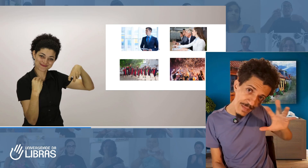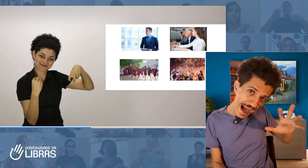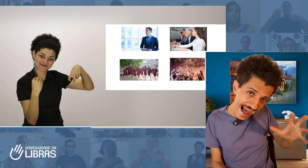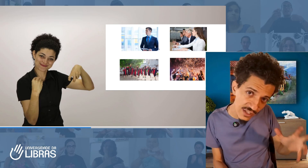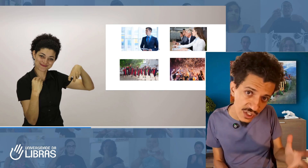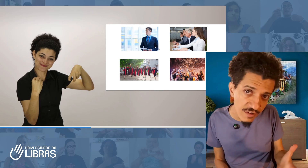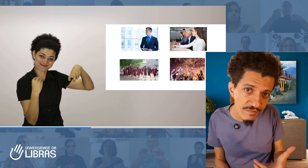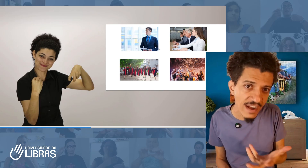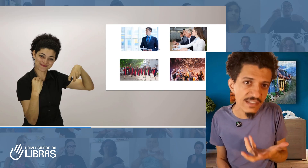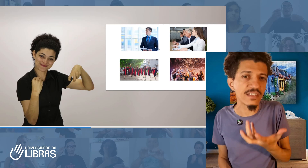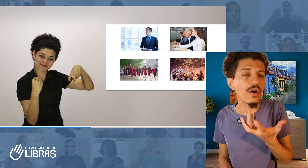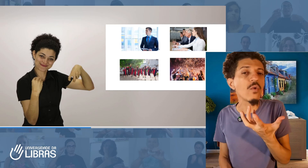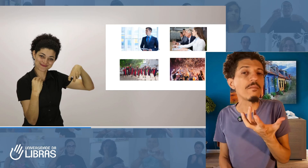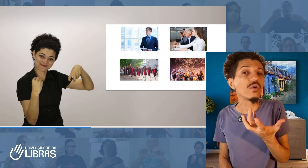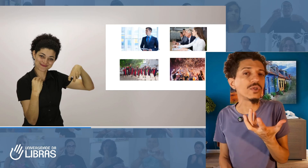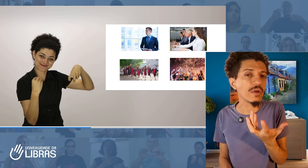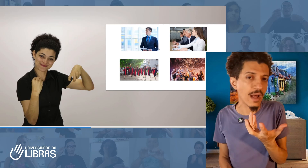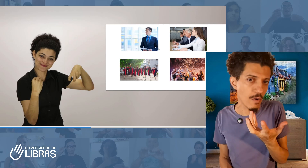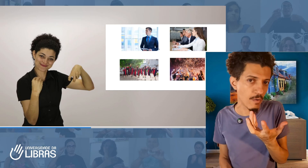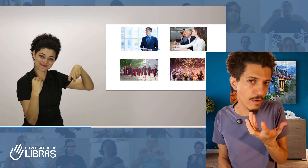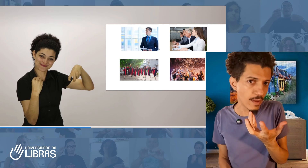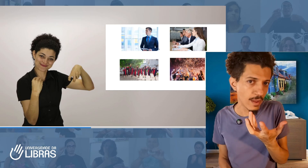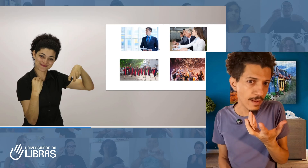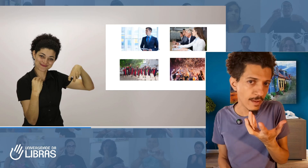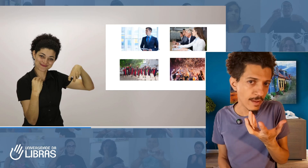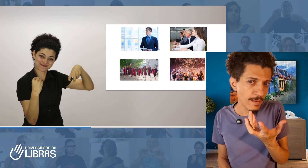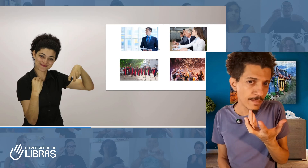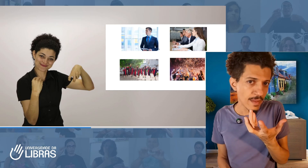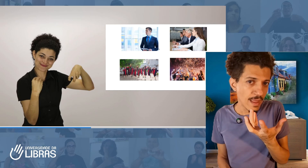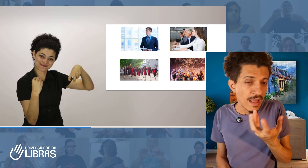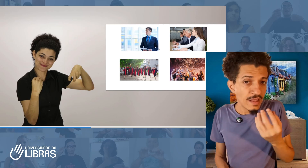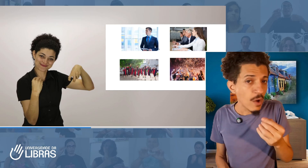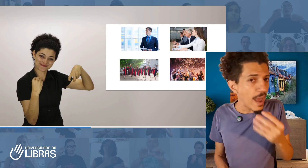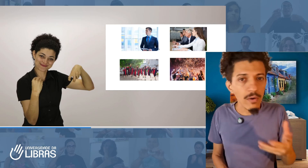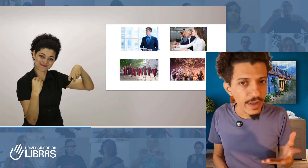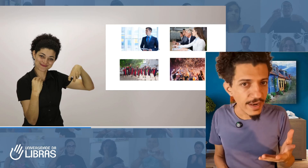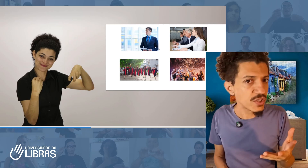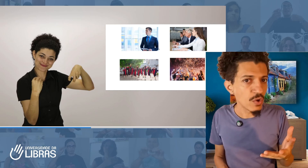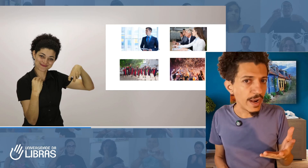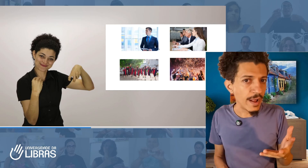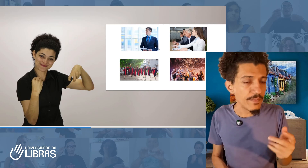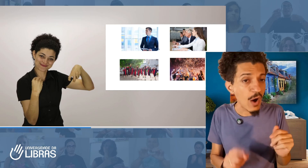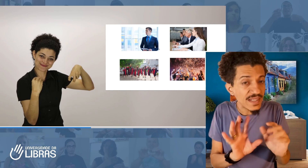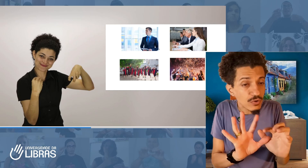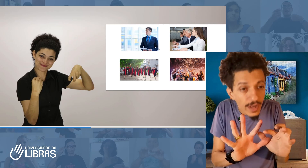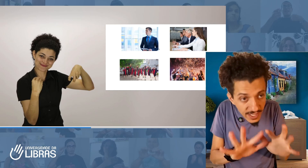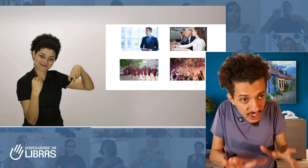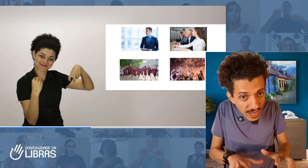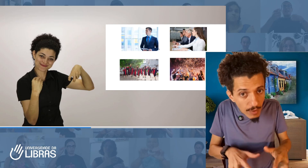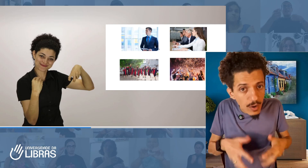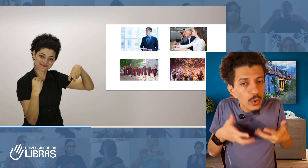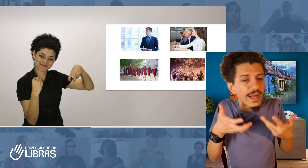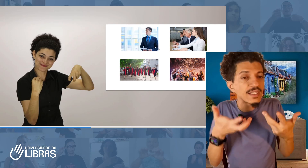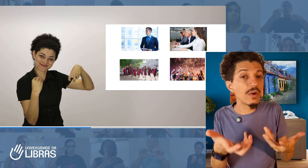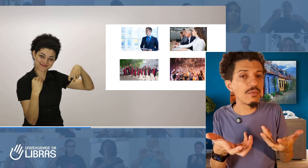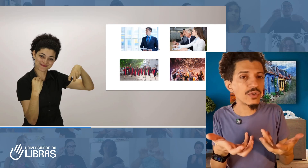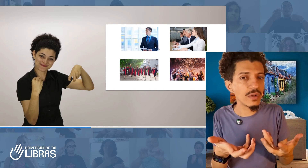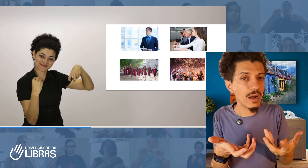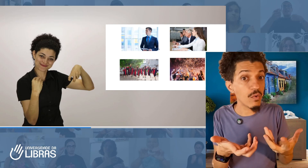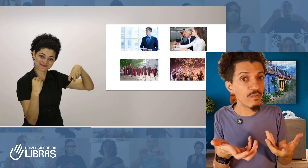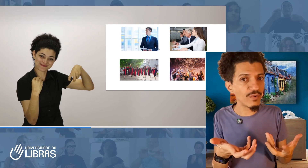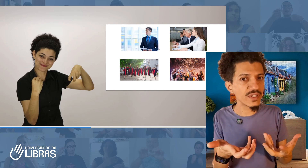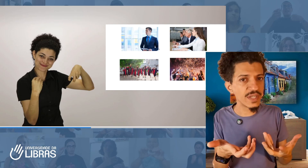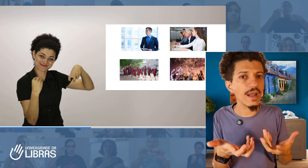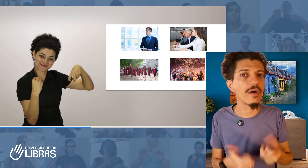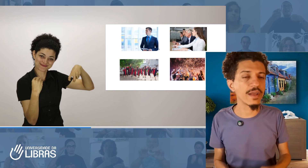tem uma ativação emocional. Não é qualquer história, é uma história que gera uma conexão